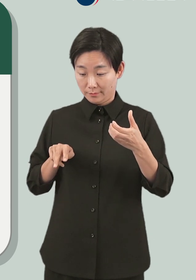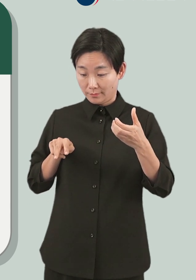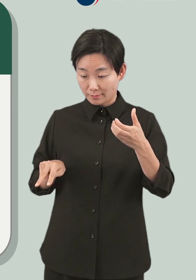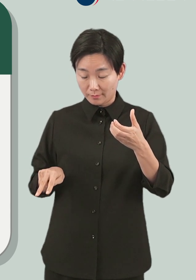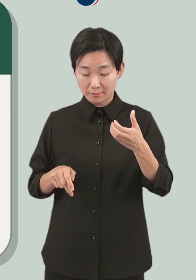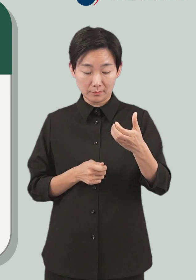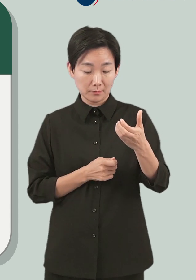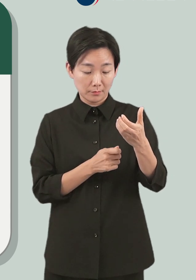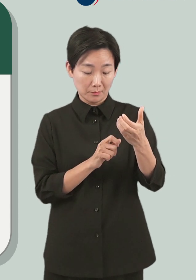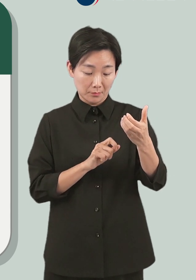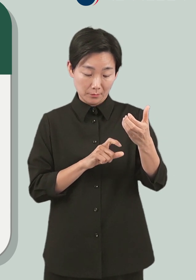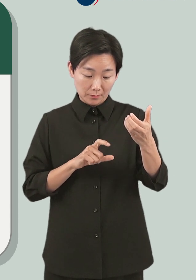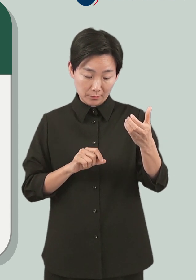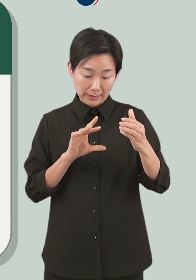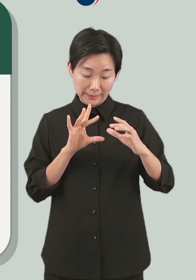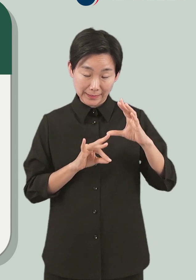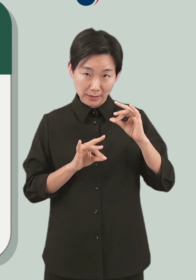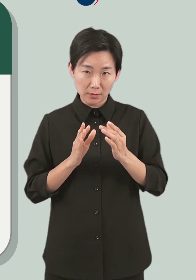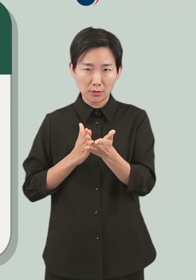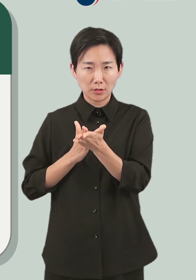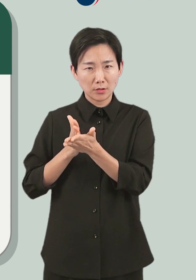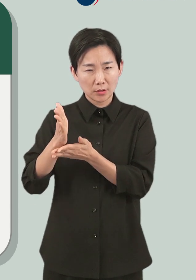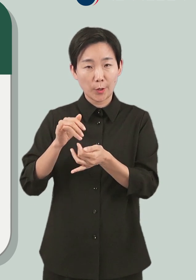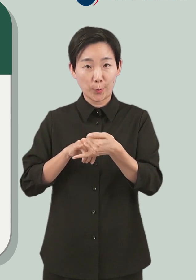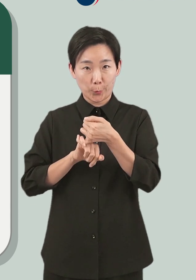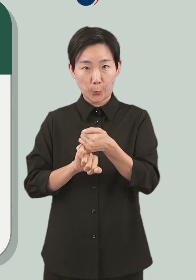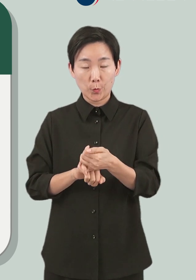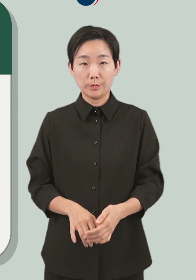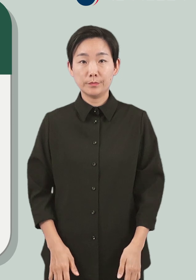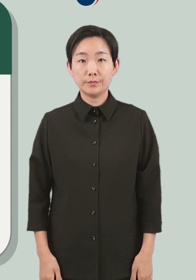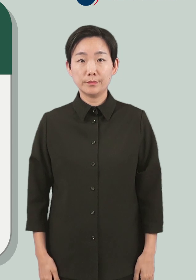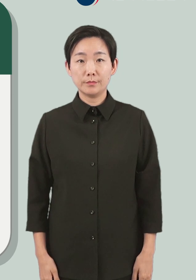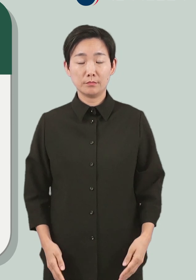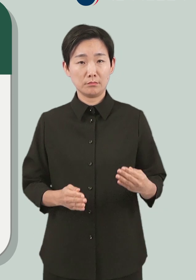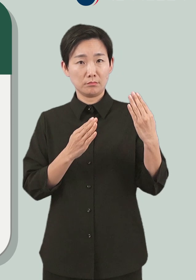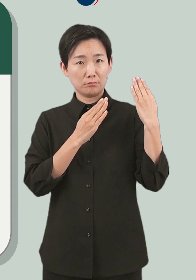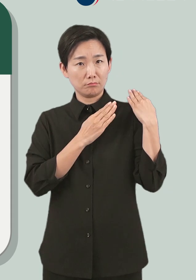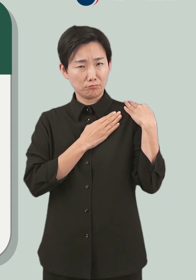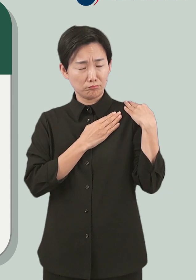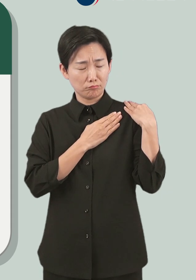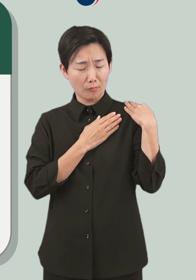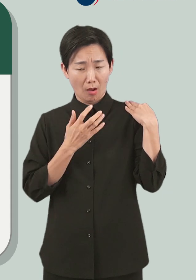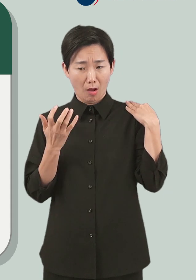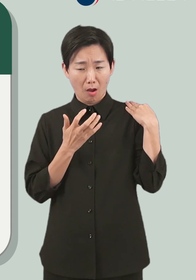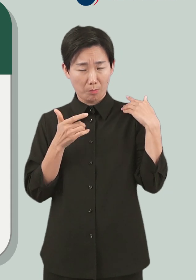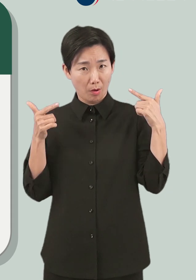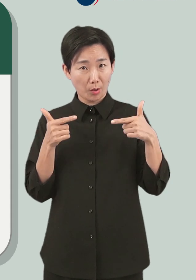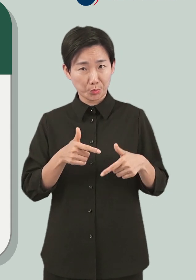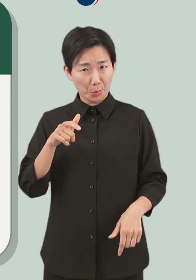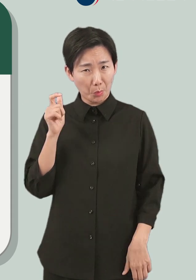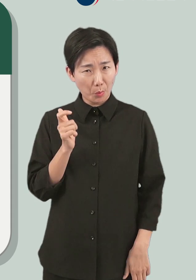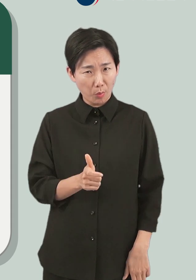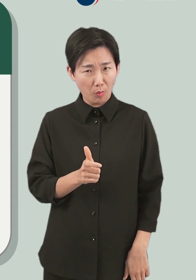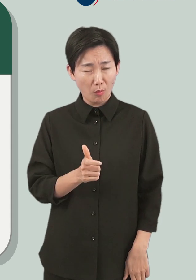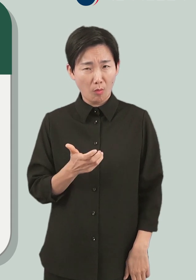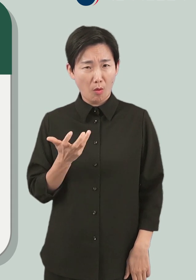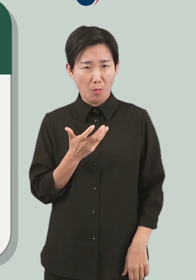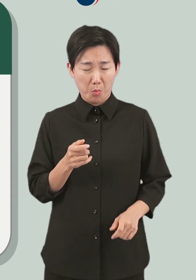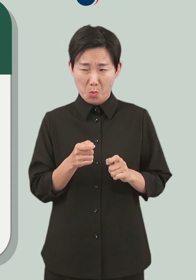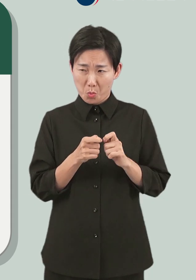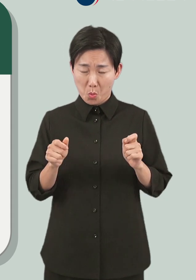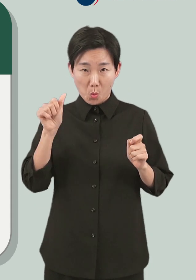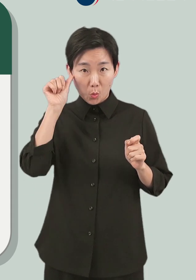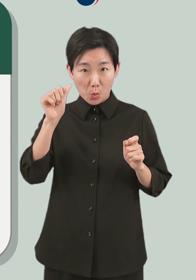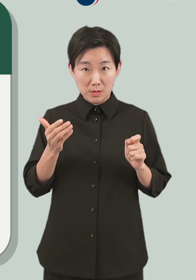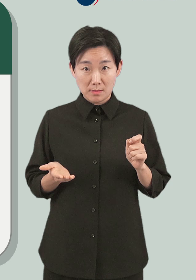하며 노무론에서 제공하는 전원선과 액세서리만 사용해야 합니다. 통증이 개선되지 않거나